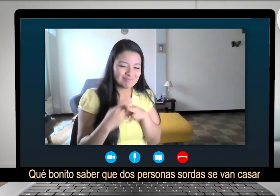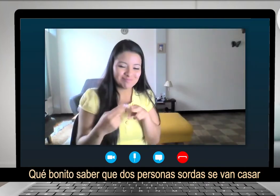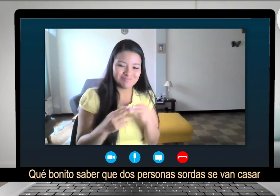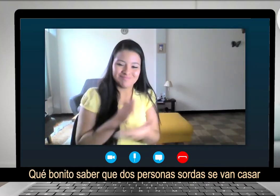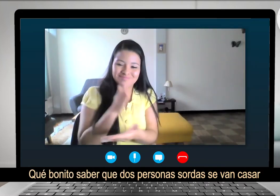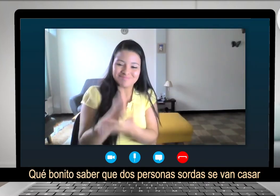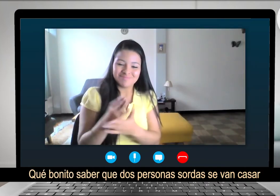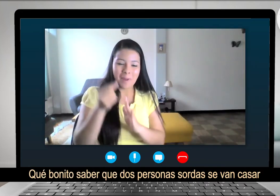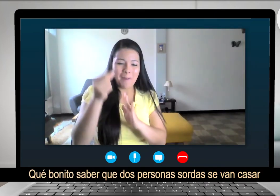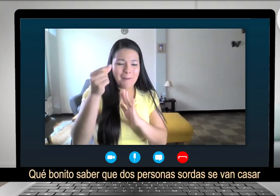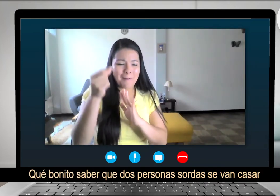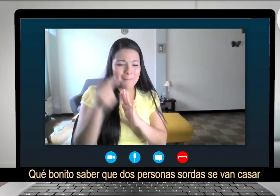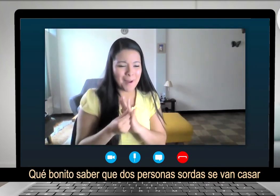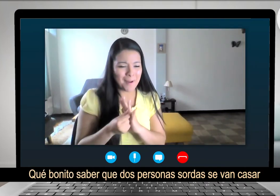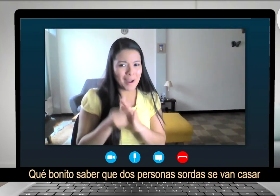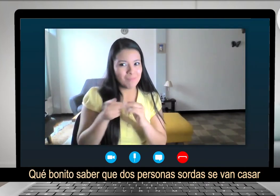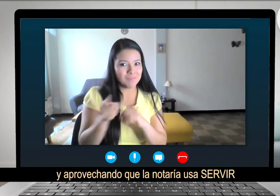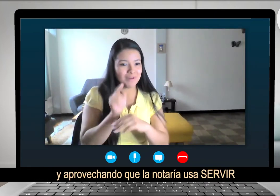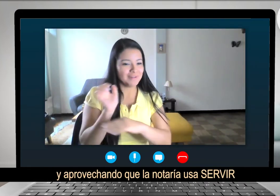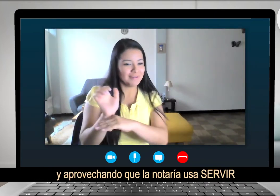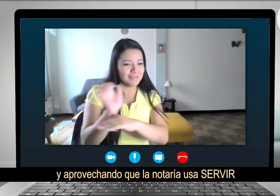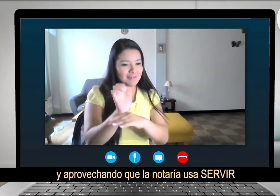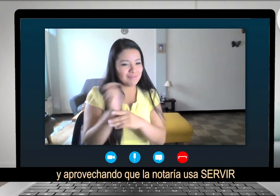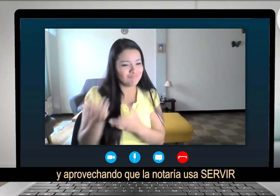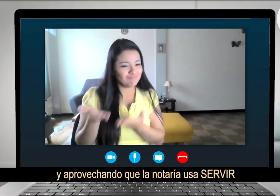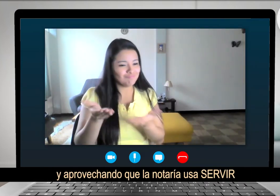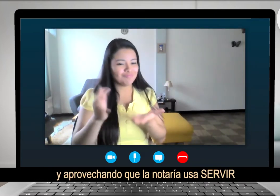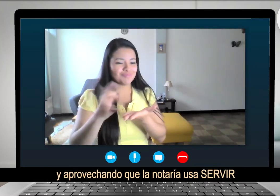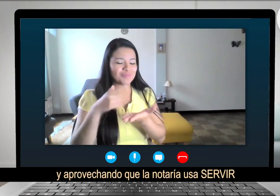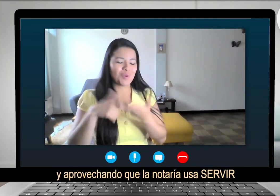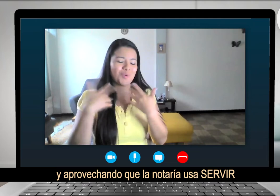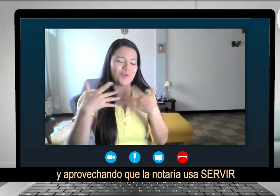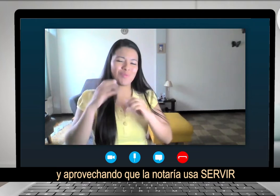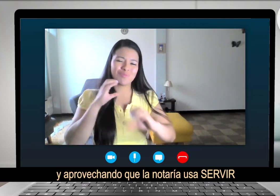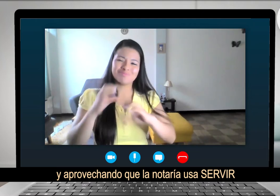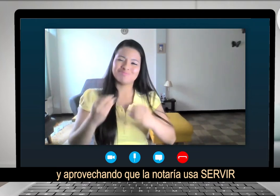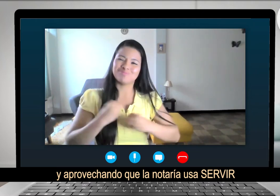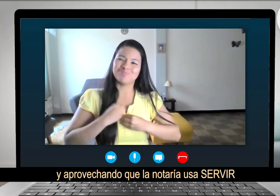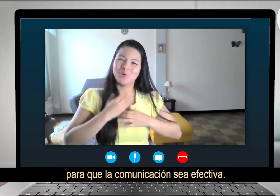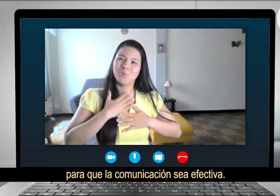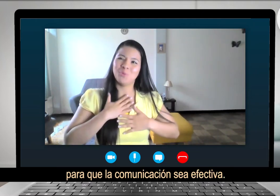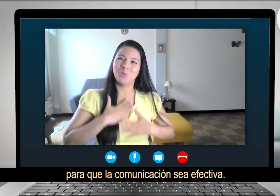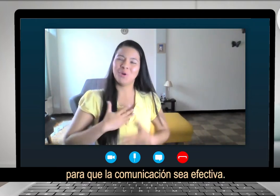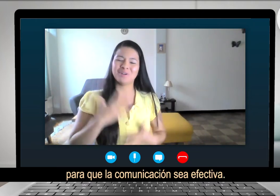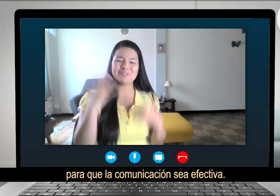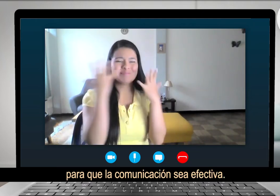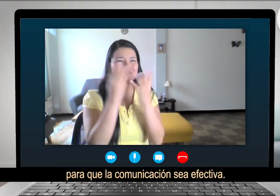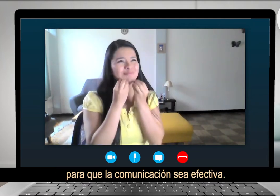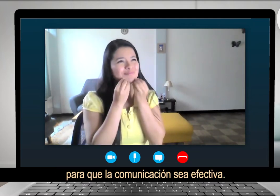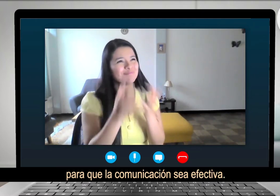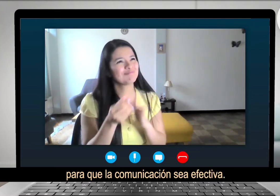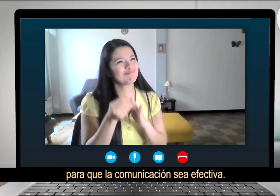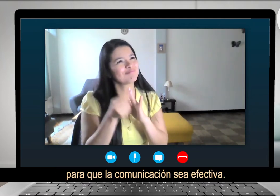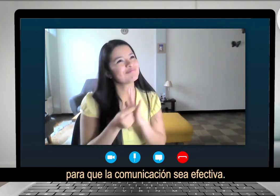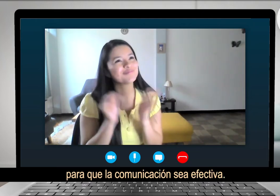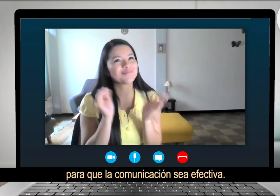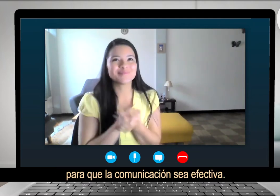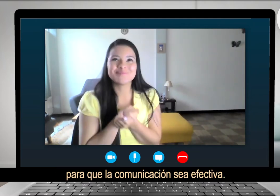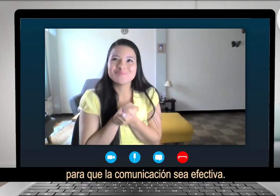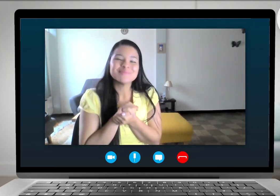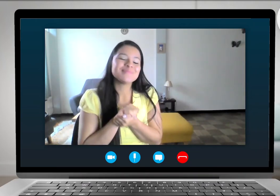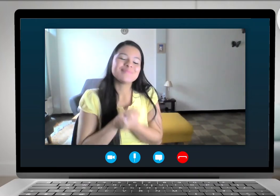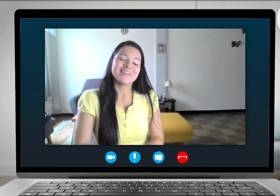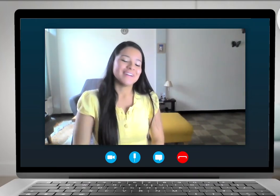¡Qué bonito saber que dos personas sordas se van a casar y aprovechando que la notaría usa Servir para que la comunicación sea